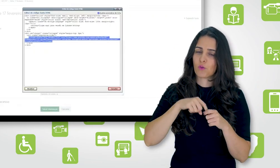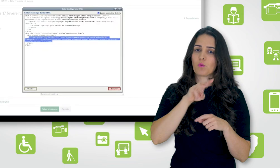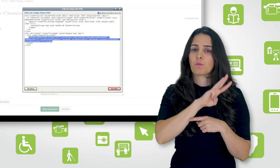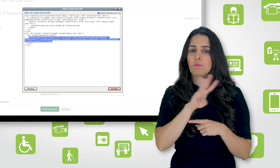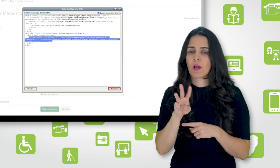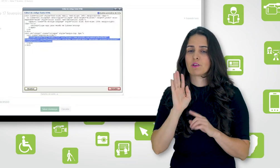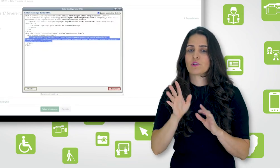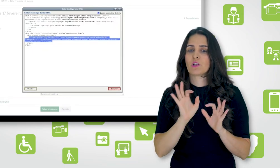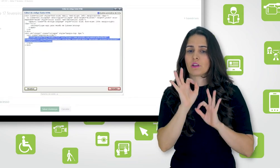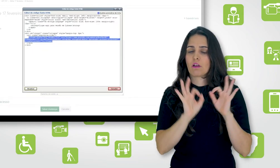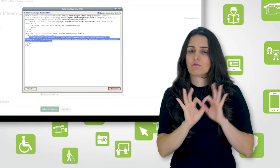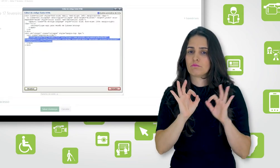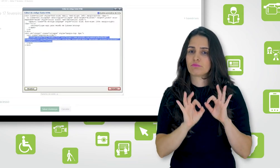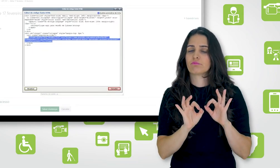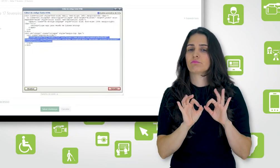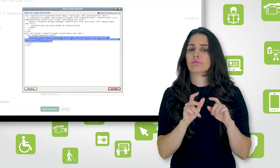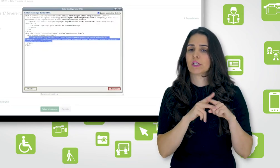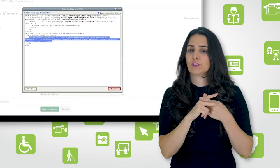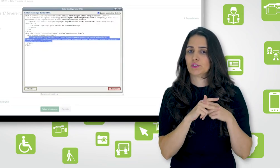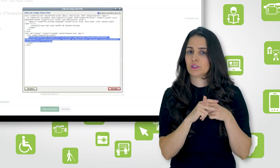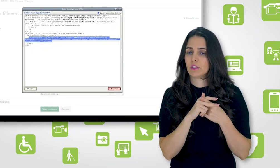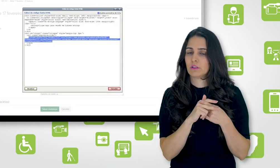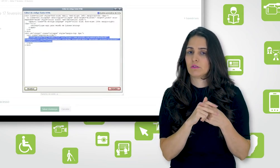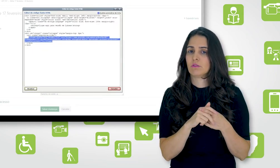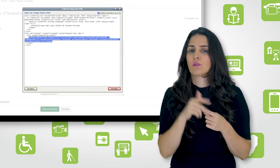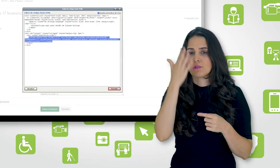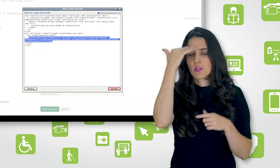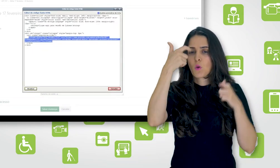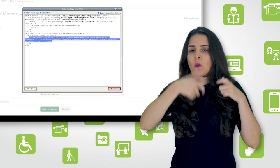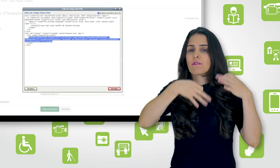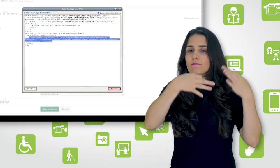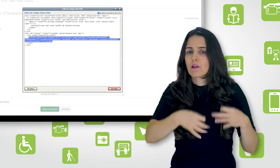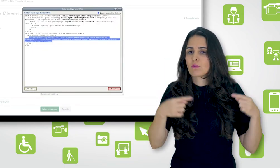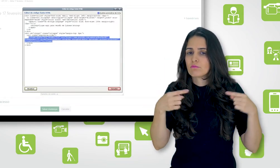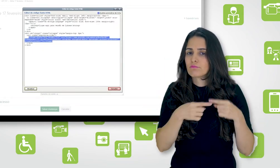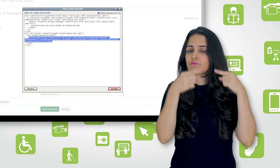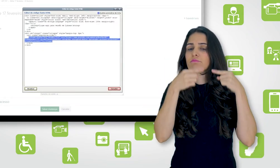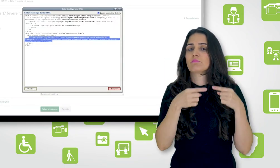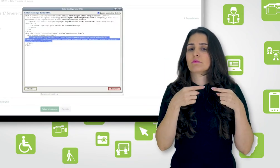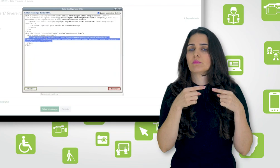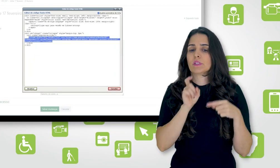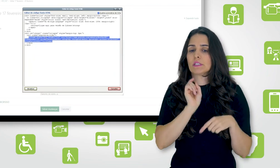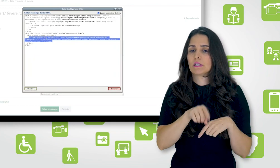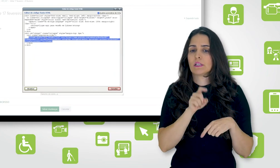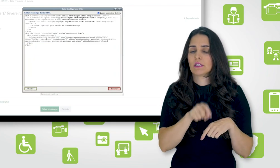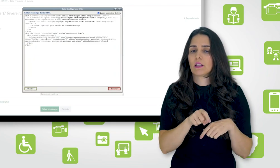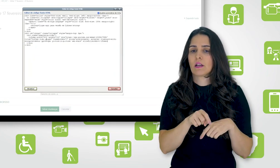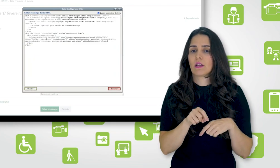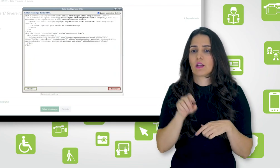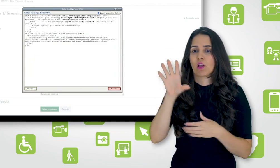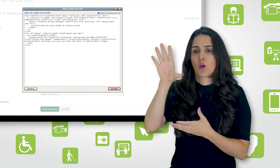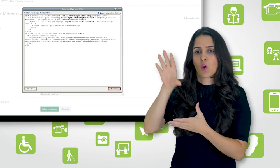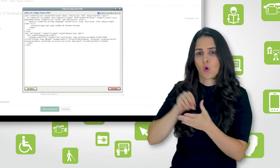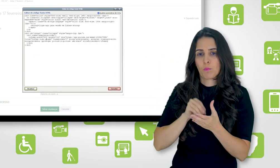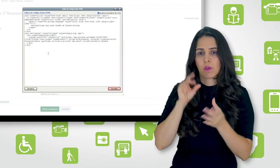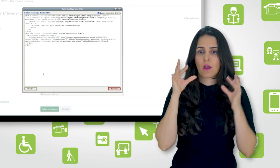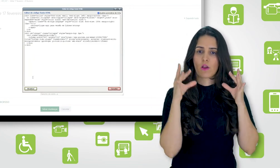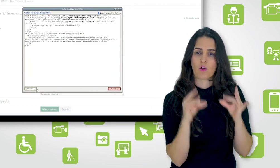e já tinha deixado selecionado onde esse código deve entrar ou apenas clicar aqui em copiar e colar contra